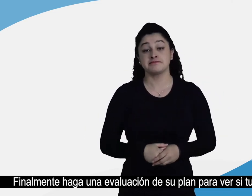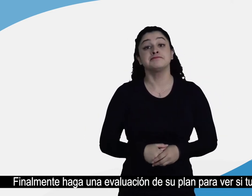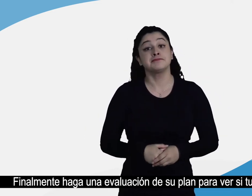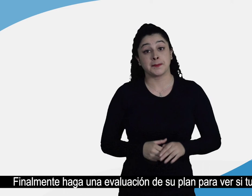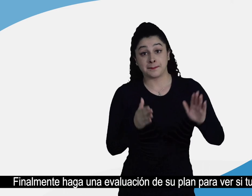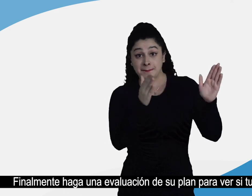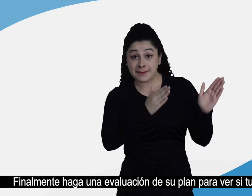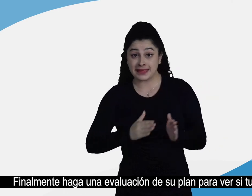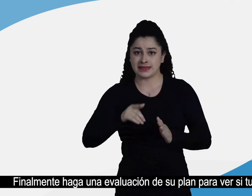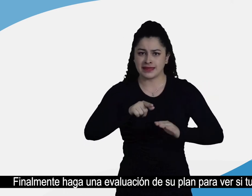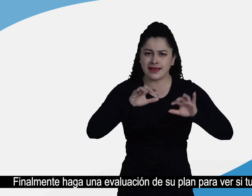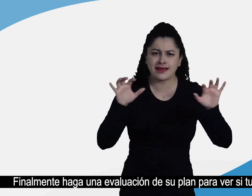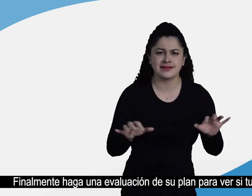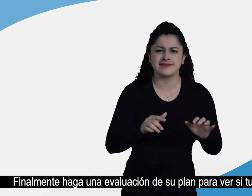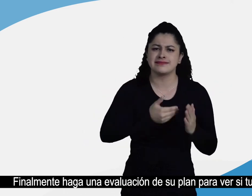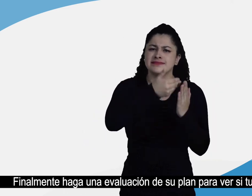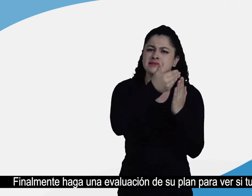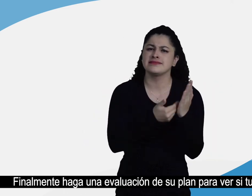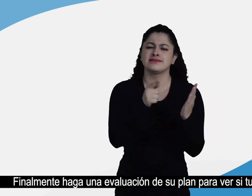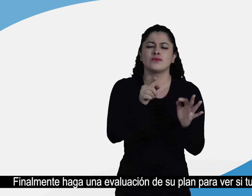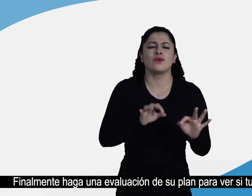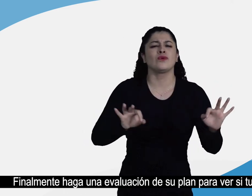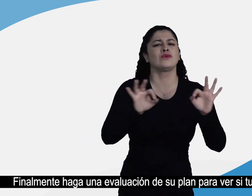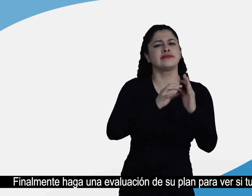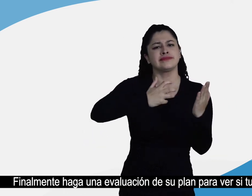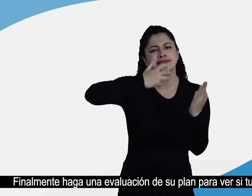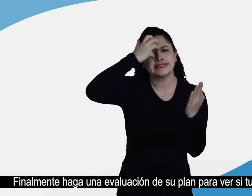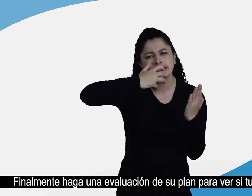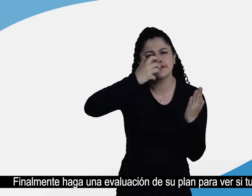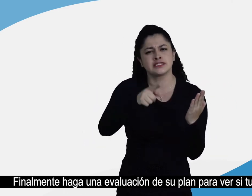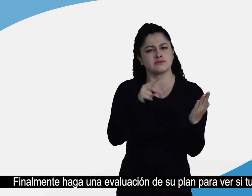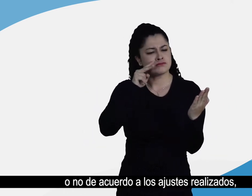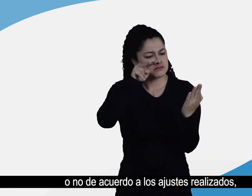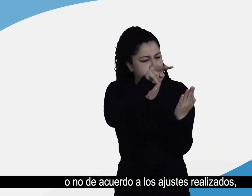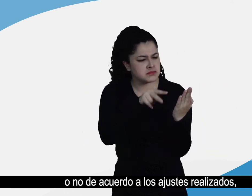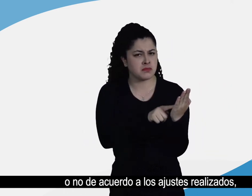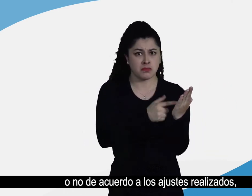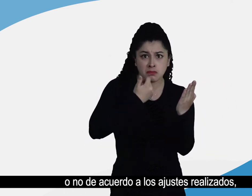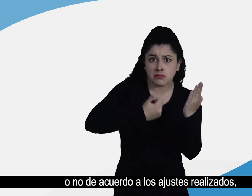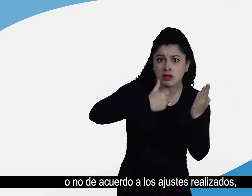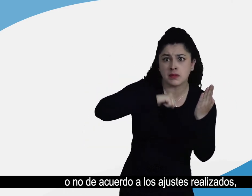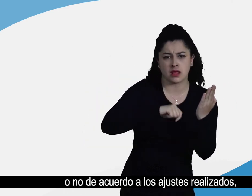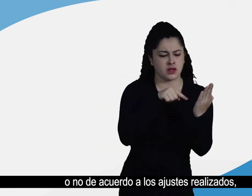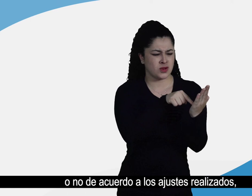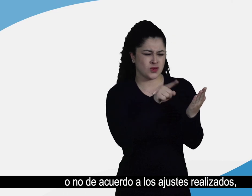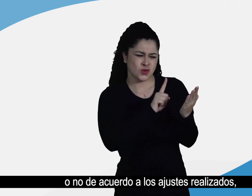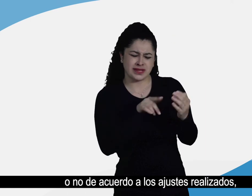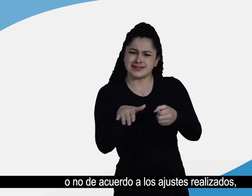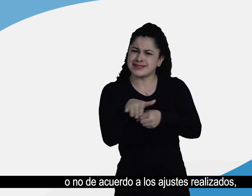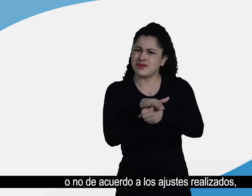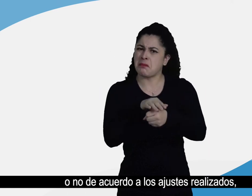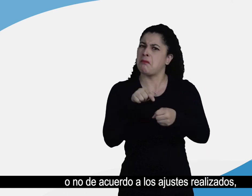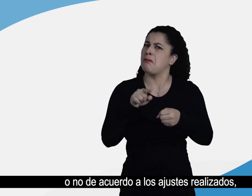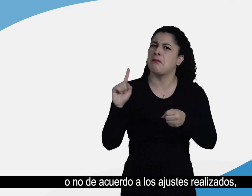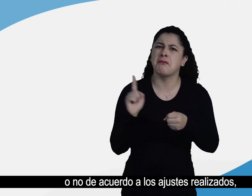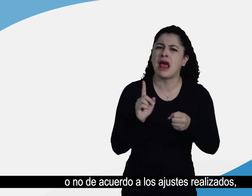Finalmente, haga una evaluación de su plan para ver si tuvo éxito o no, de acuerdo a los ajustes realizados.